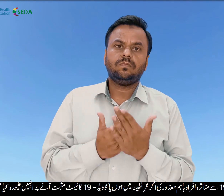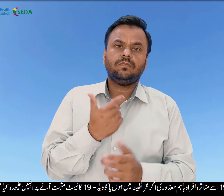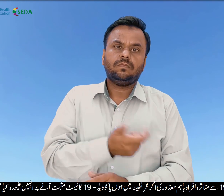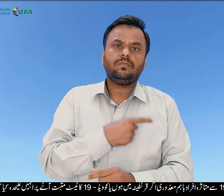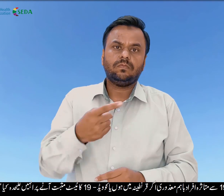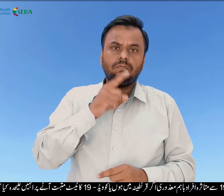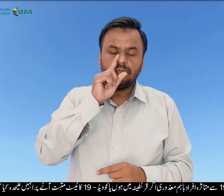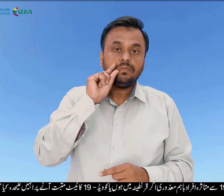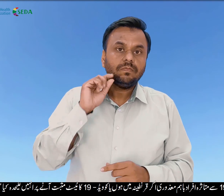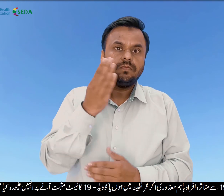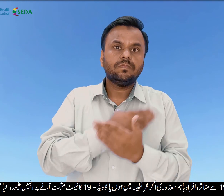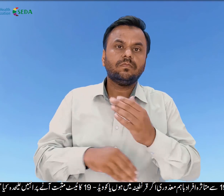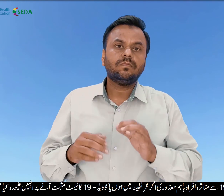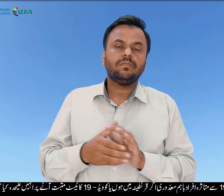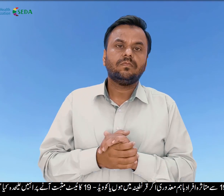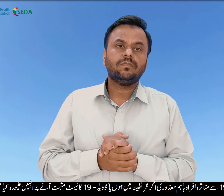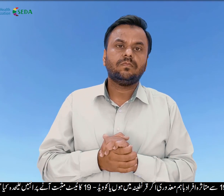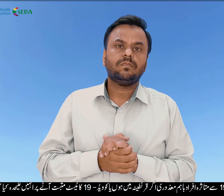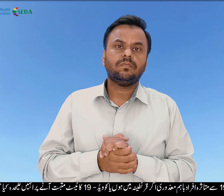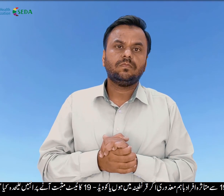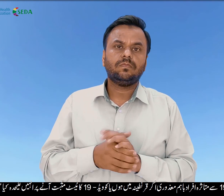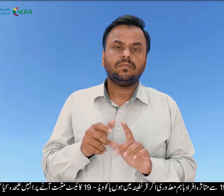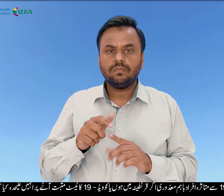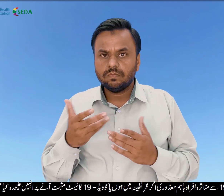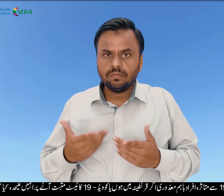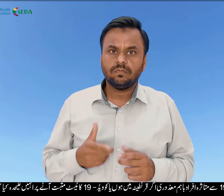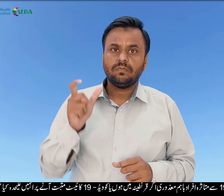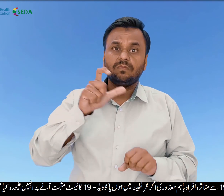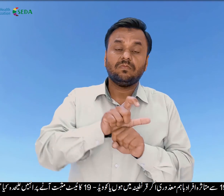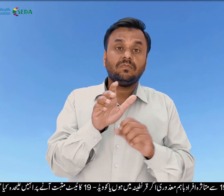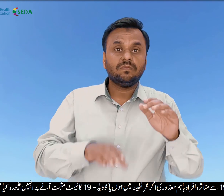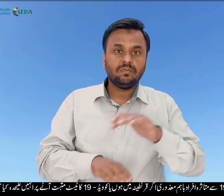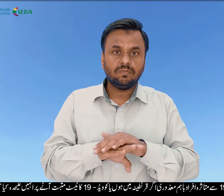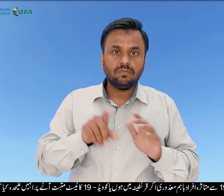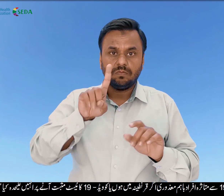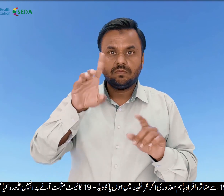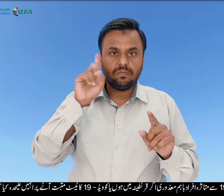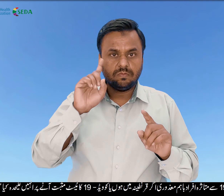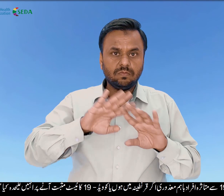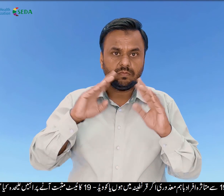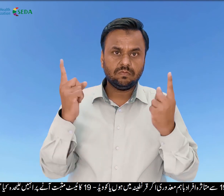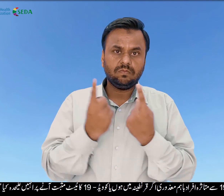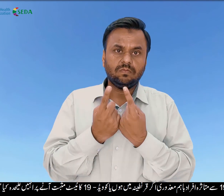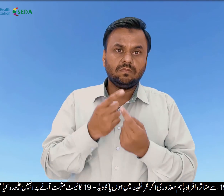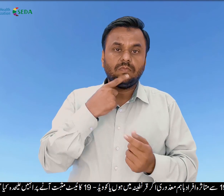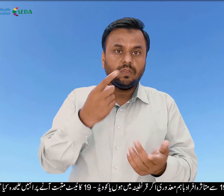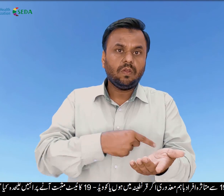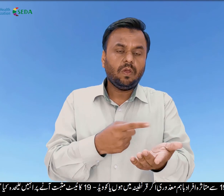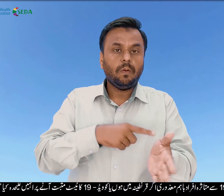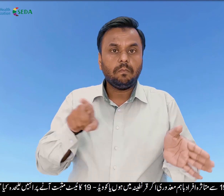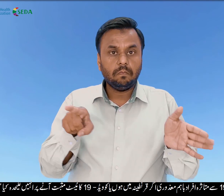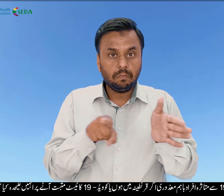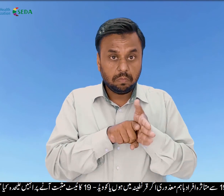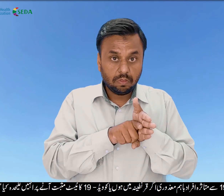کووڈ-19 سے متاثرہ افراد باہم معذوری اگر قرنطینہ میں ہوں یا کووڈ-19 کا ٹیسٹ مثبت آنے